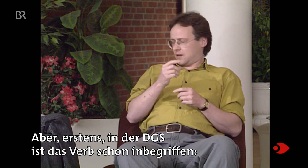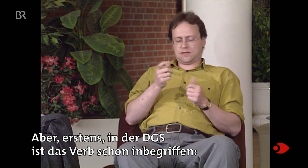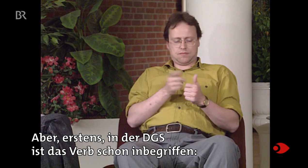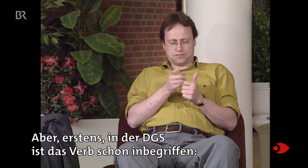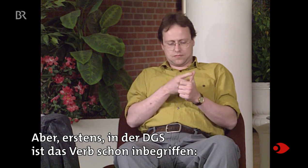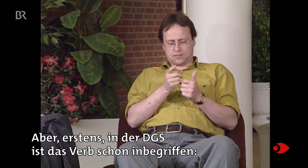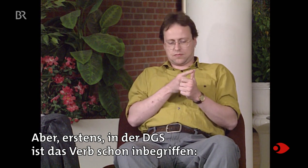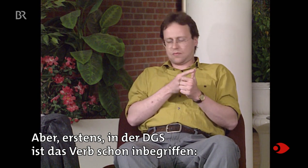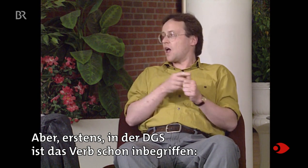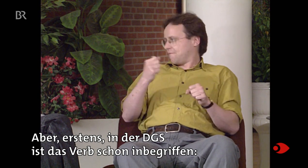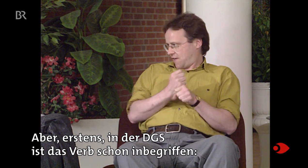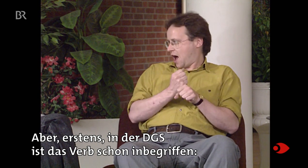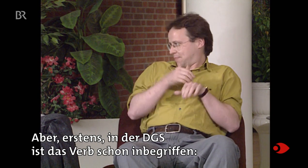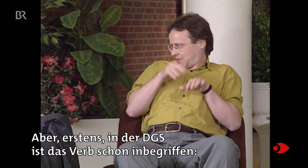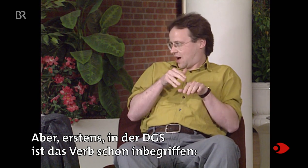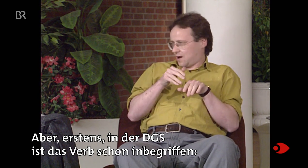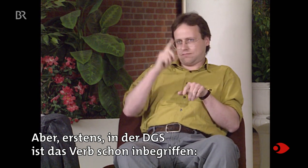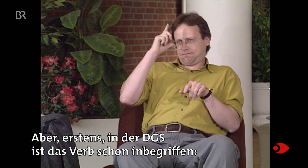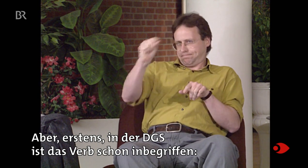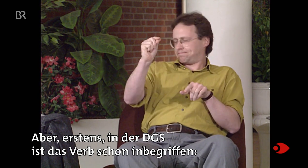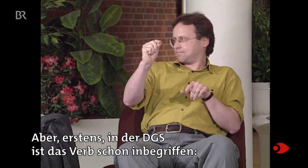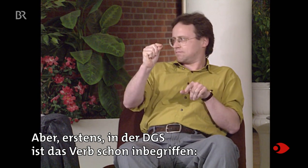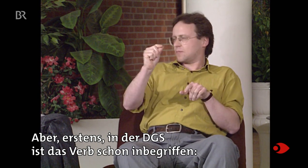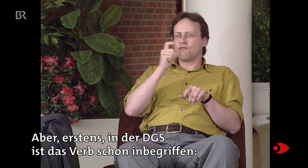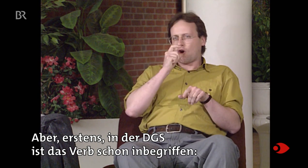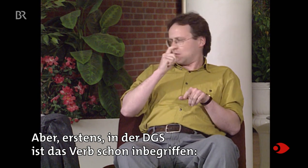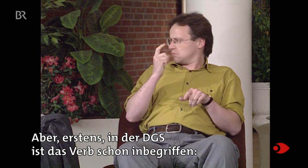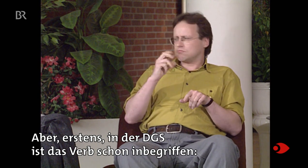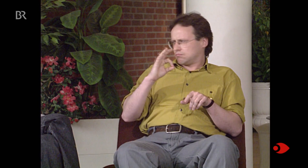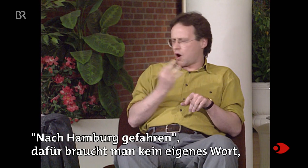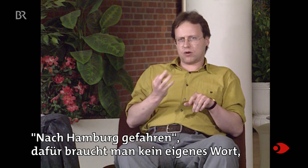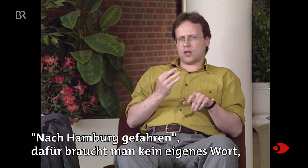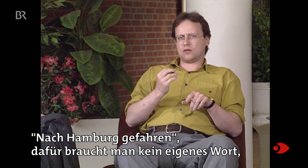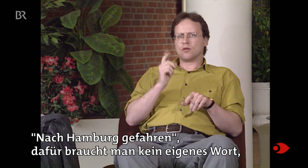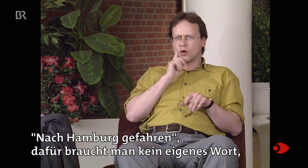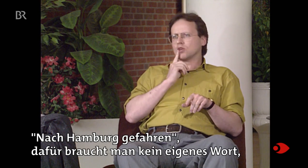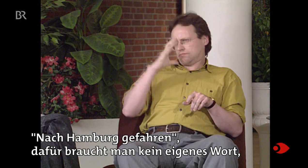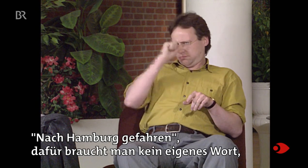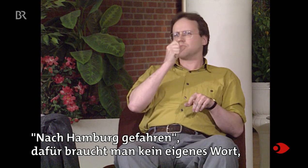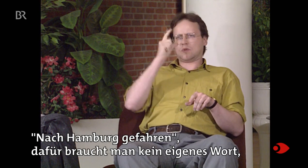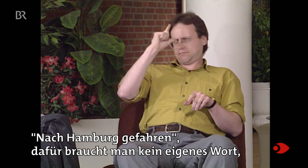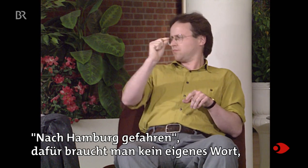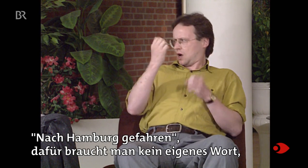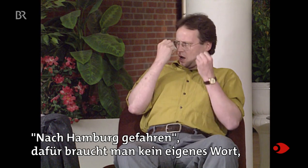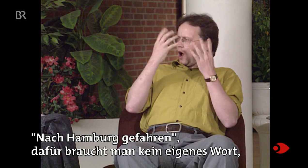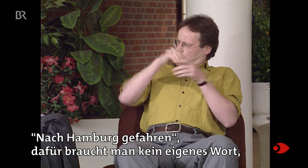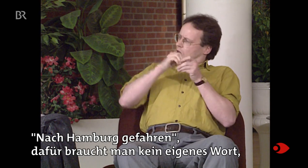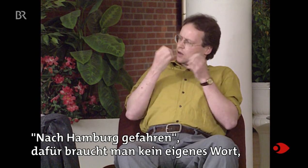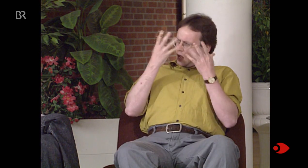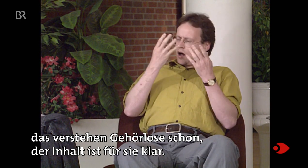Aber erstens, in der DGS ist das Verb schon inbegriffen. Nach Hamburg gefahren, dafür braucht man kein eigenes Wort. Das